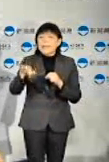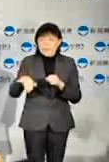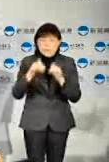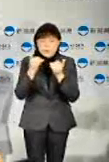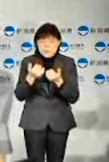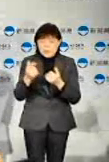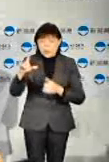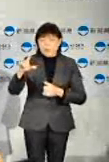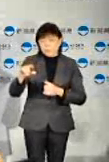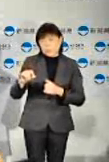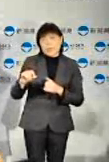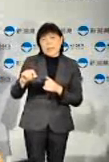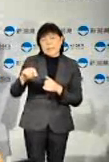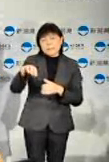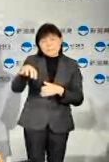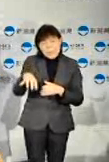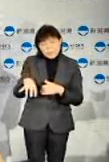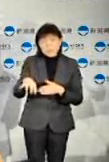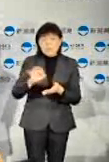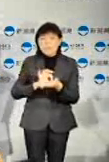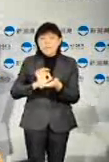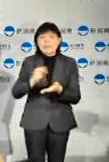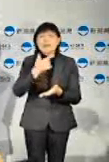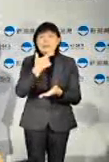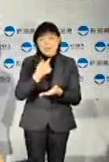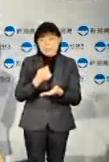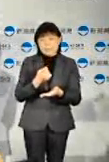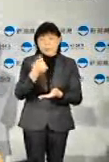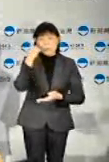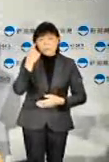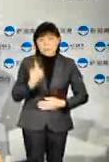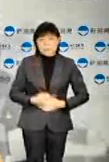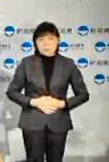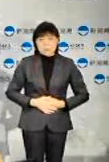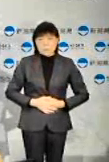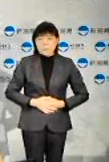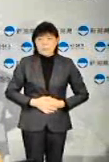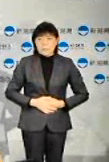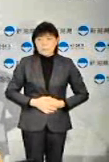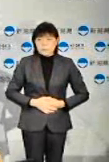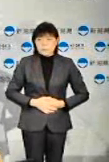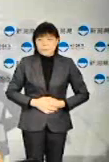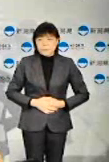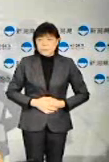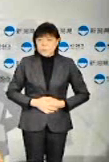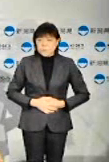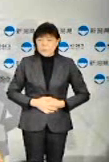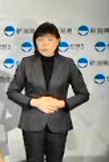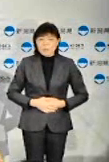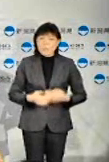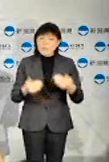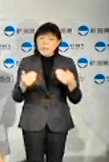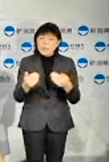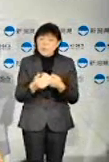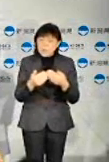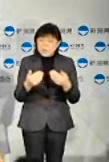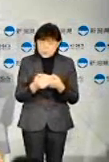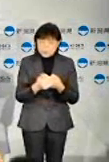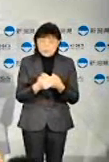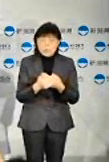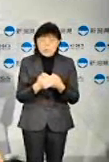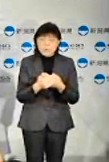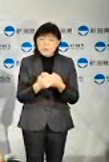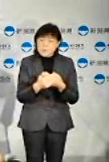なものだ と、まあ、中山間地あるいはその都市内においてもある地域の中では過疎地という交通過疎があるかもしれませんけれ